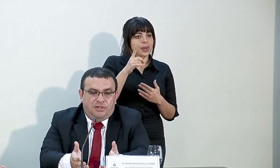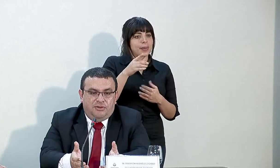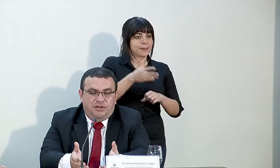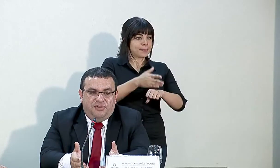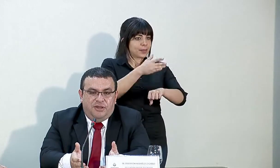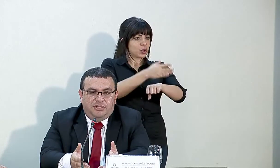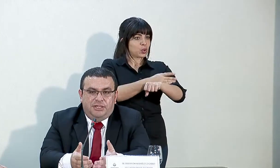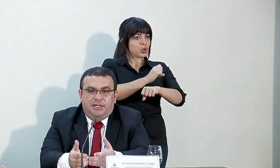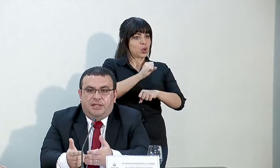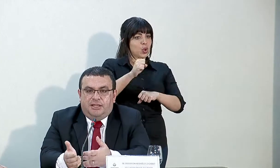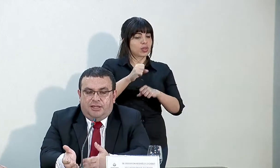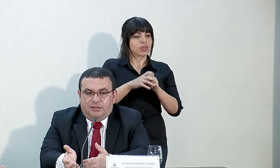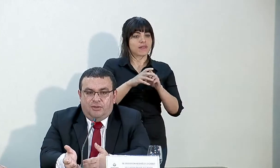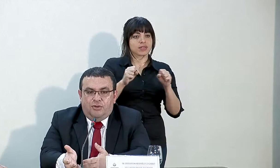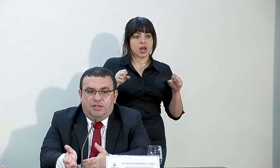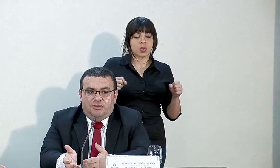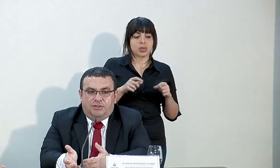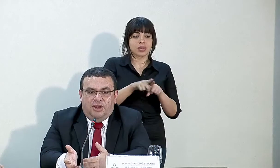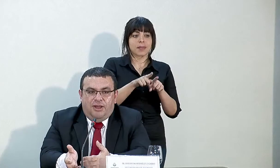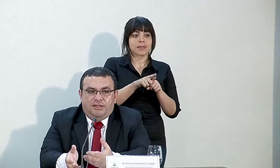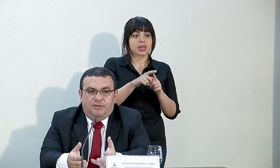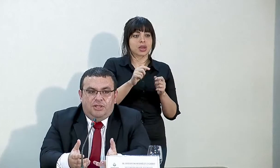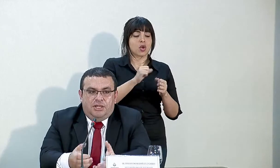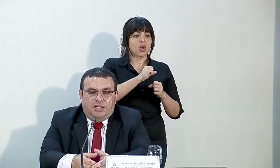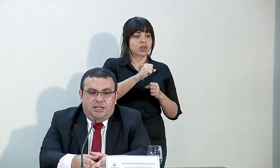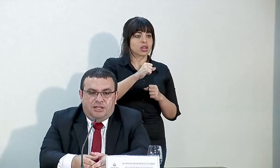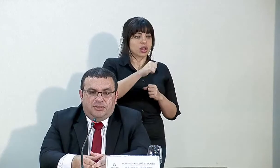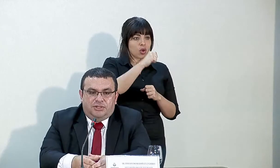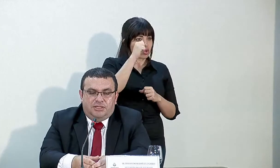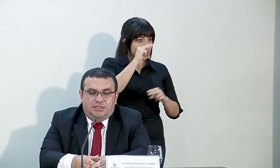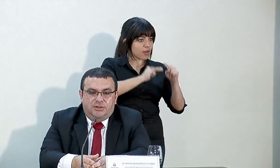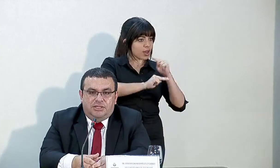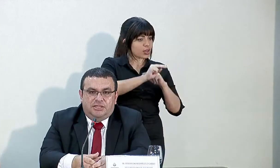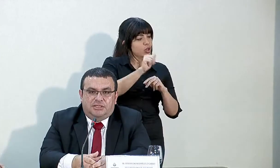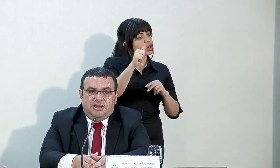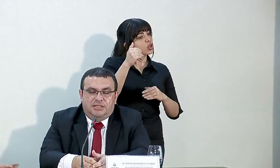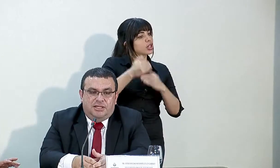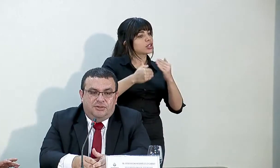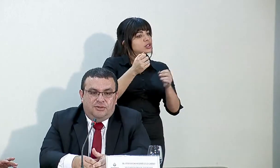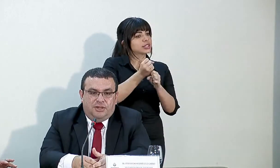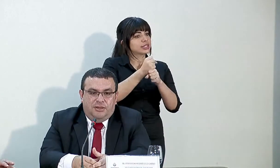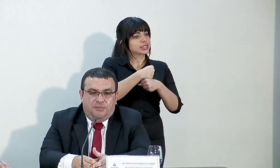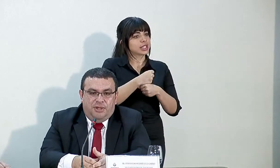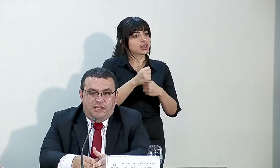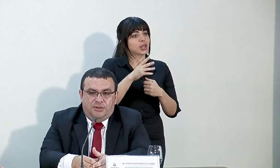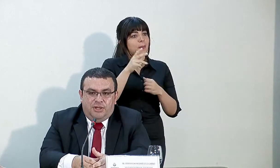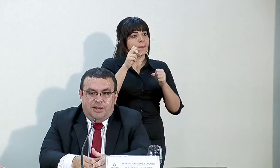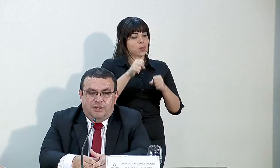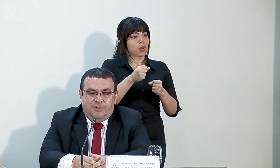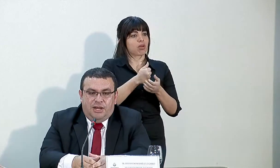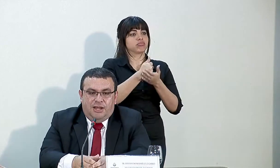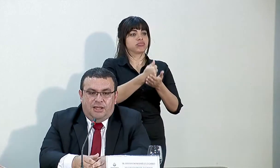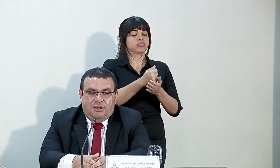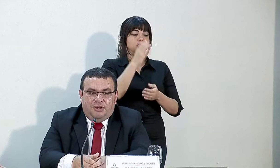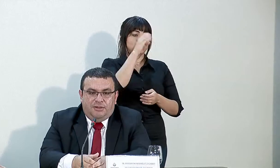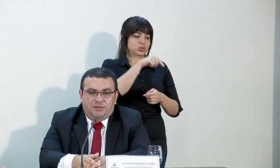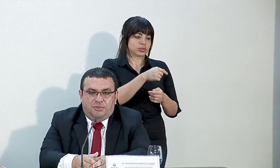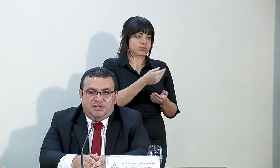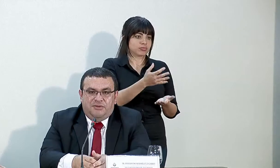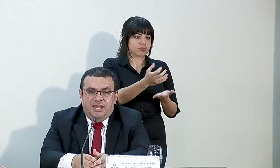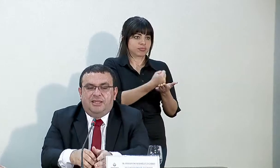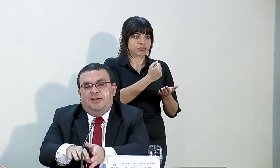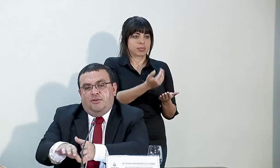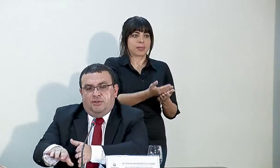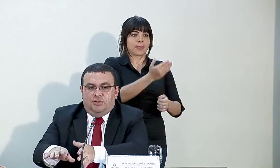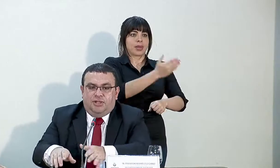mejora de la lucha contra el fraude, tanto con el de contrabando y las otras gestiones que se están haciendo que puedan ayudar a mejorar la recaudación